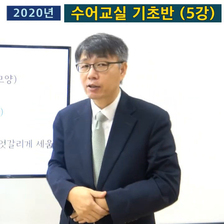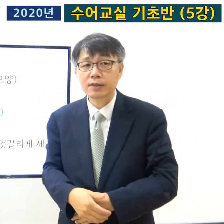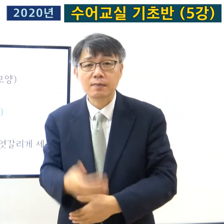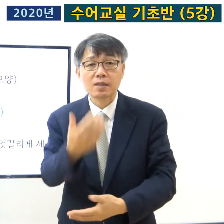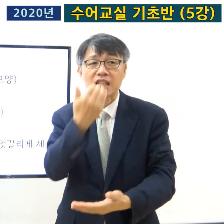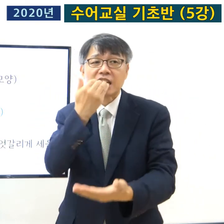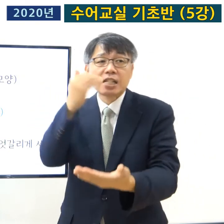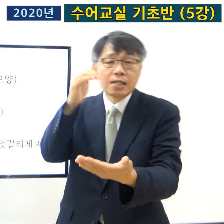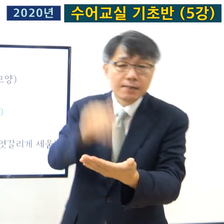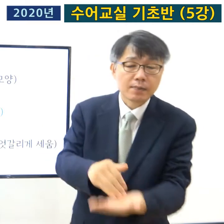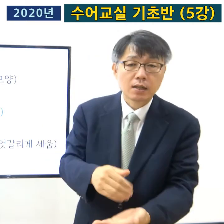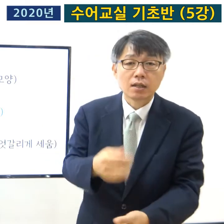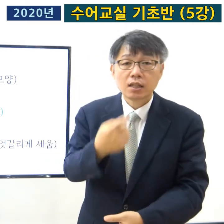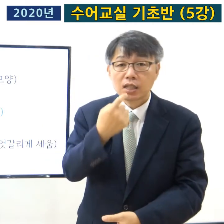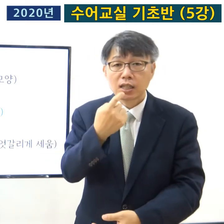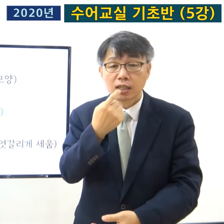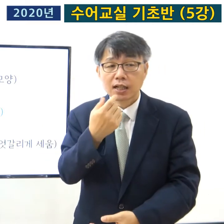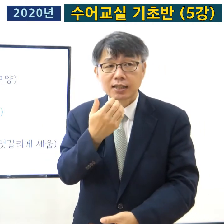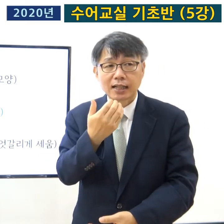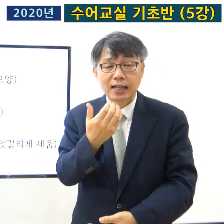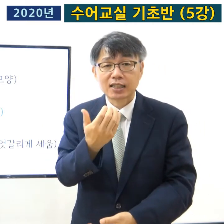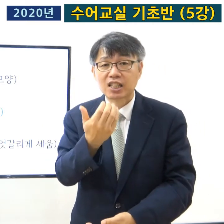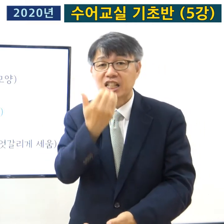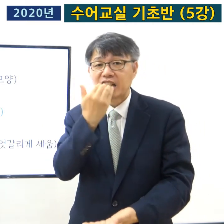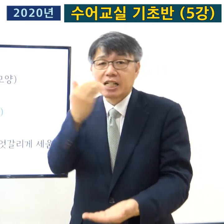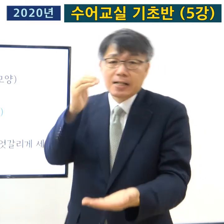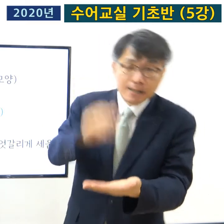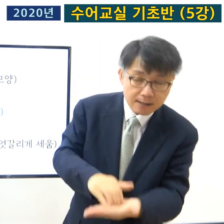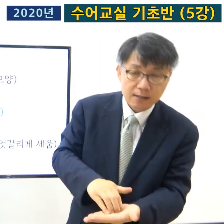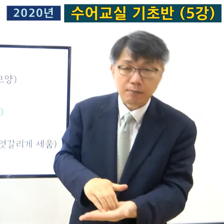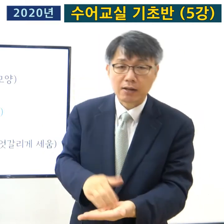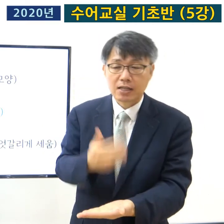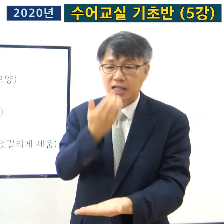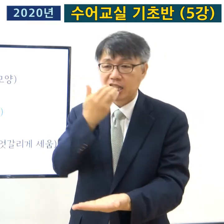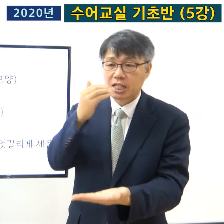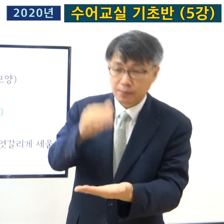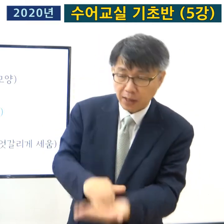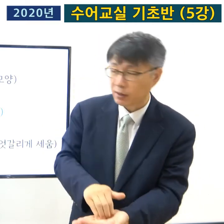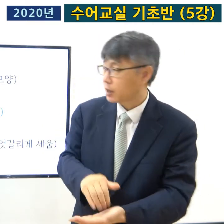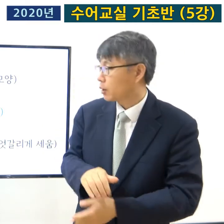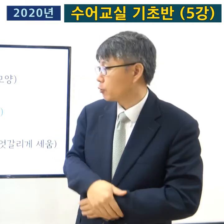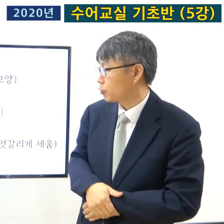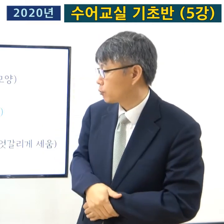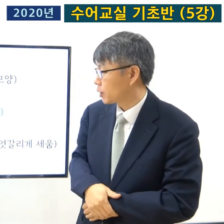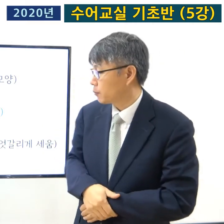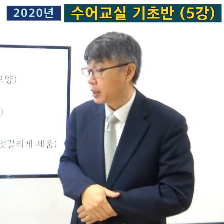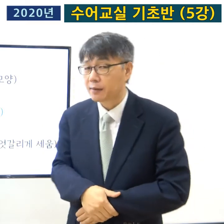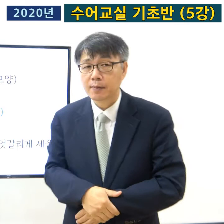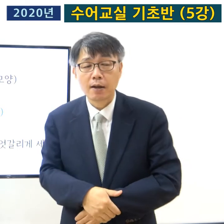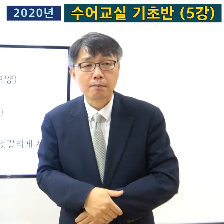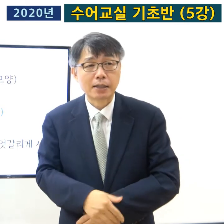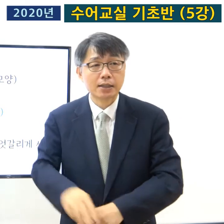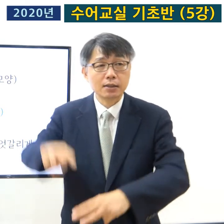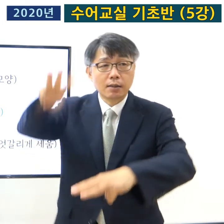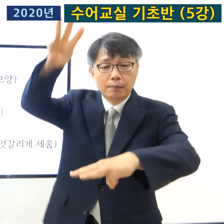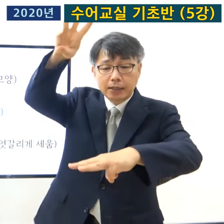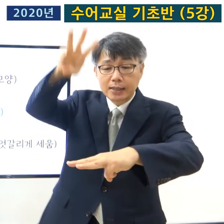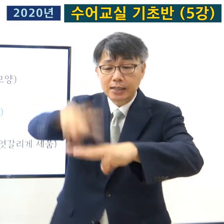바위는 이가 딱딱하잖아. 바위 이렇게 표현해 주시면 됩니다. 밭은 자를 쓰는